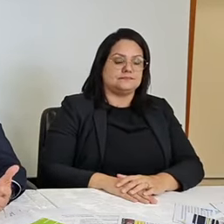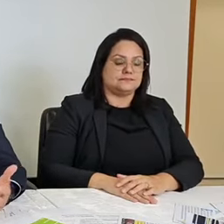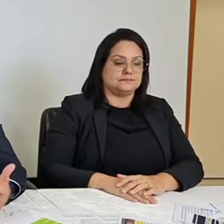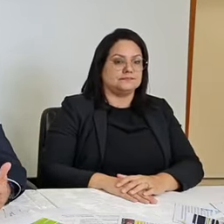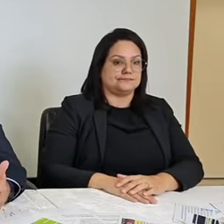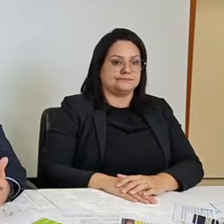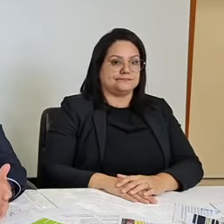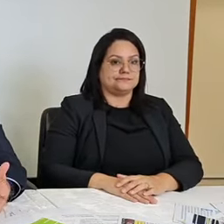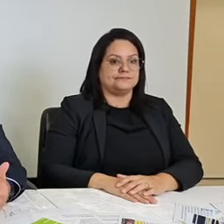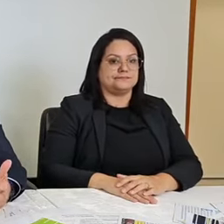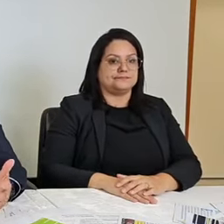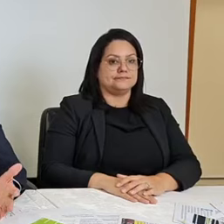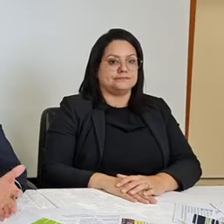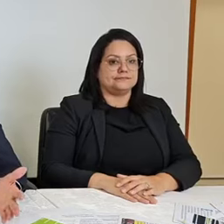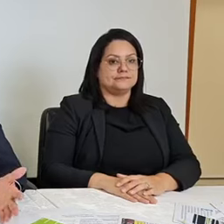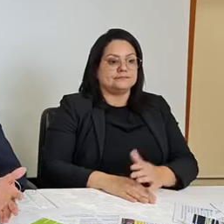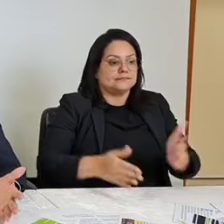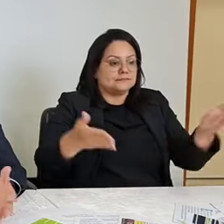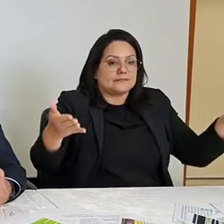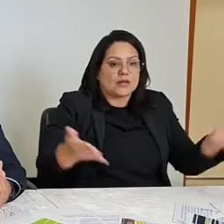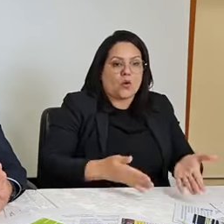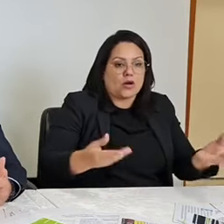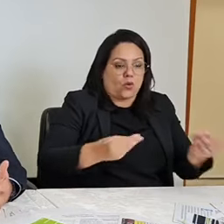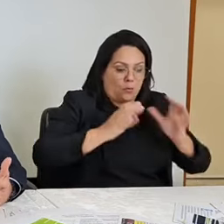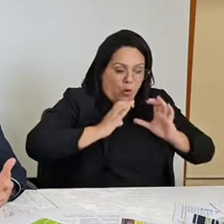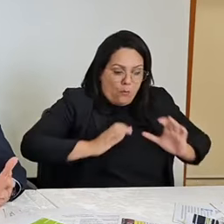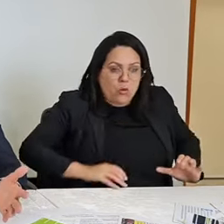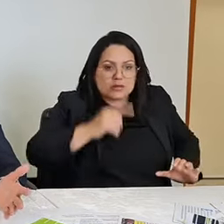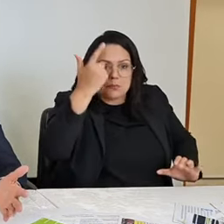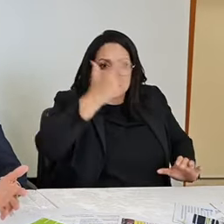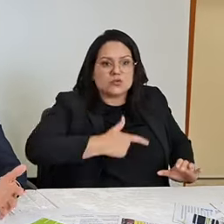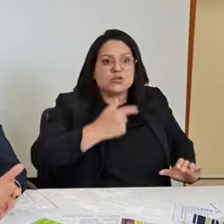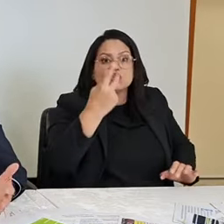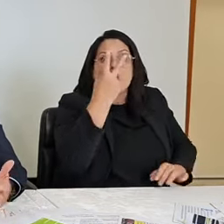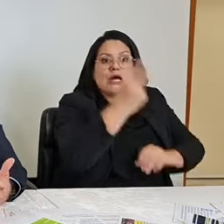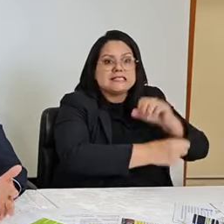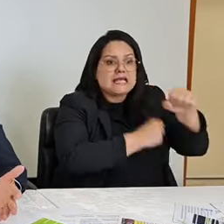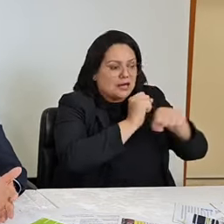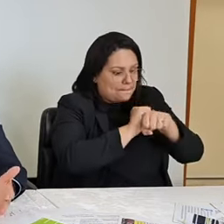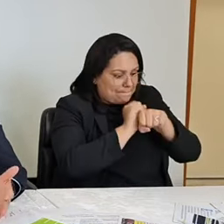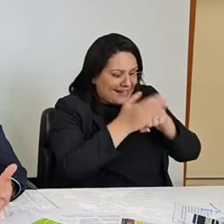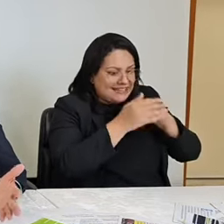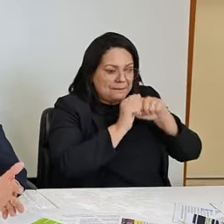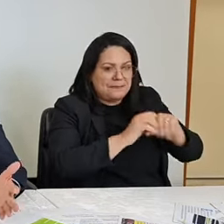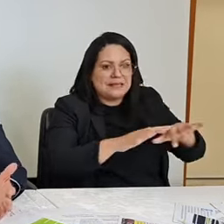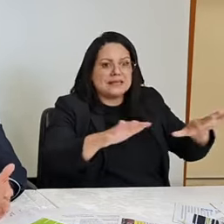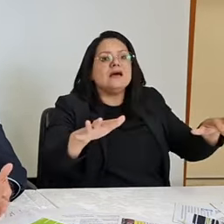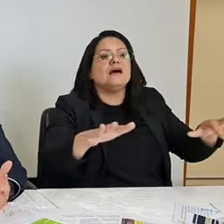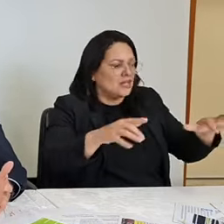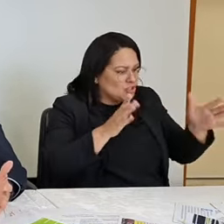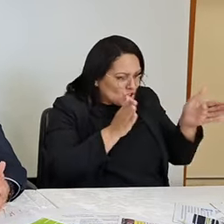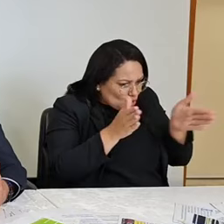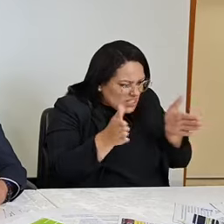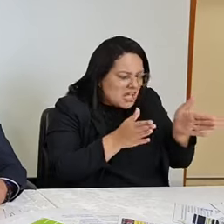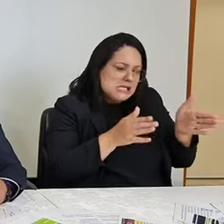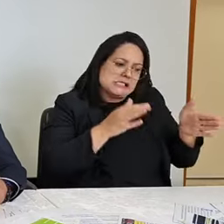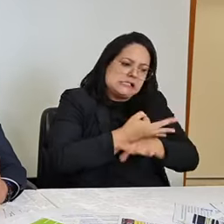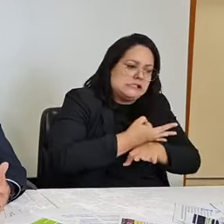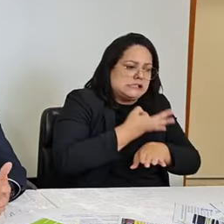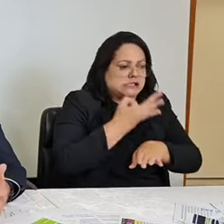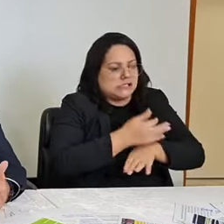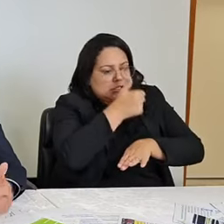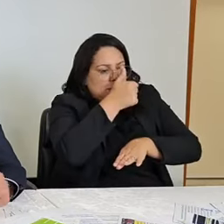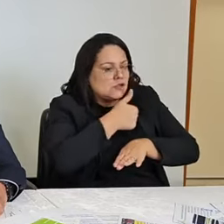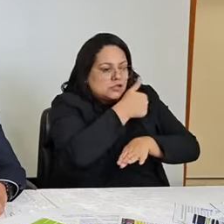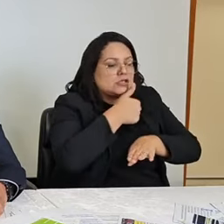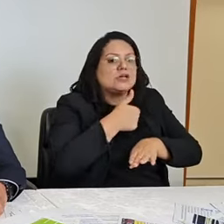afirma, né, da maneira como estamos nos comportando. Mesmo com 2 anos de pandemia, nós temos tudo para, em poucos anos, realmente